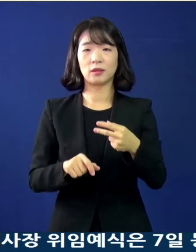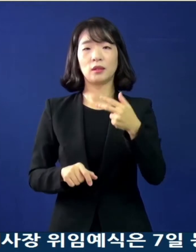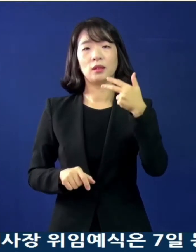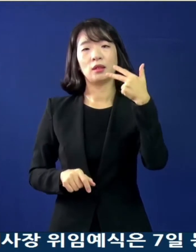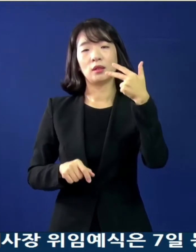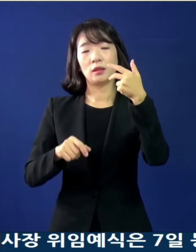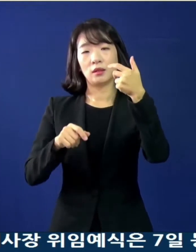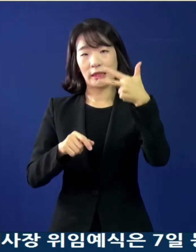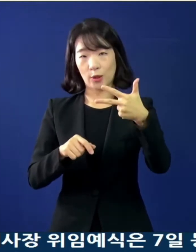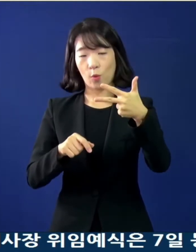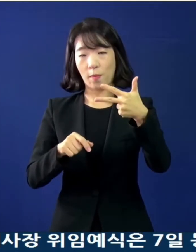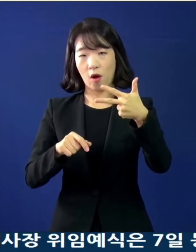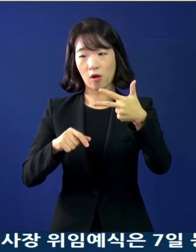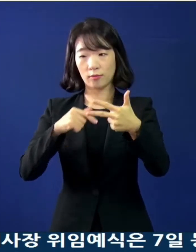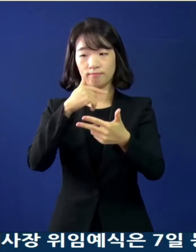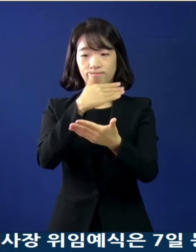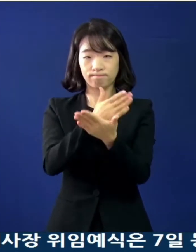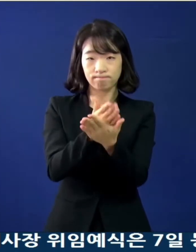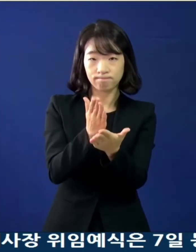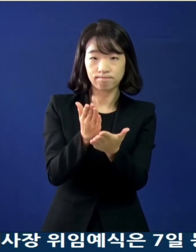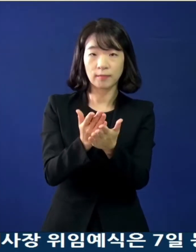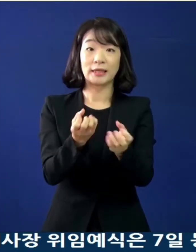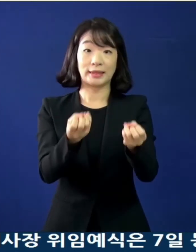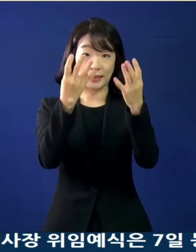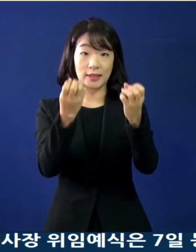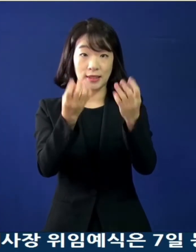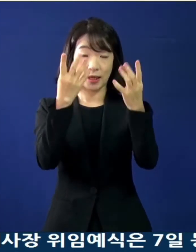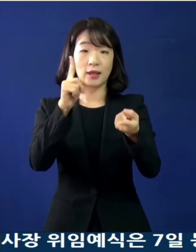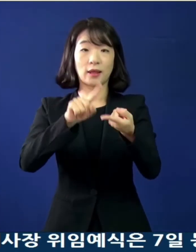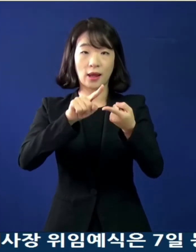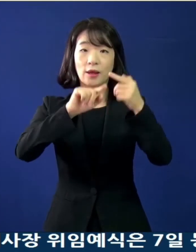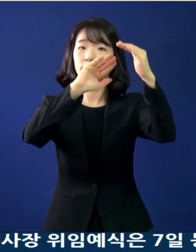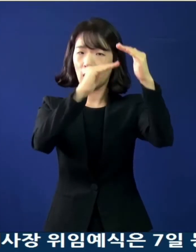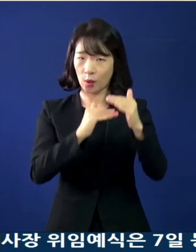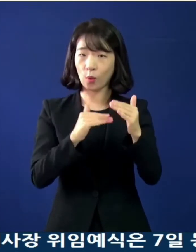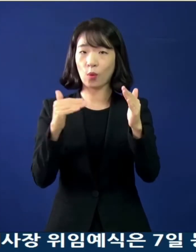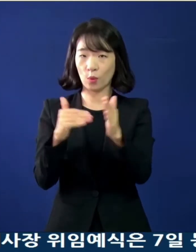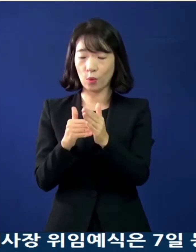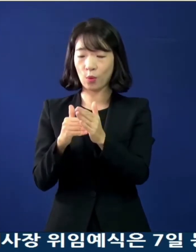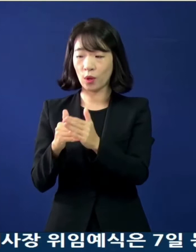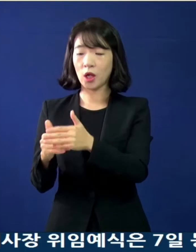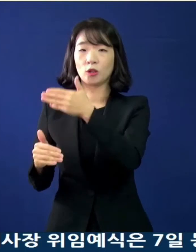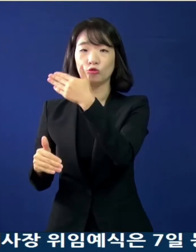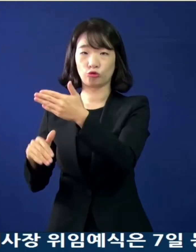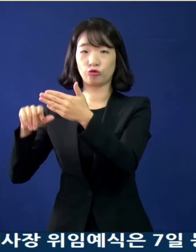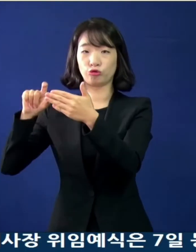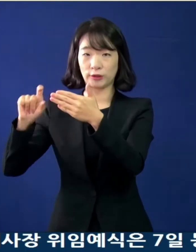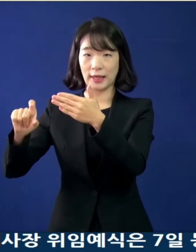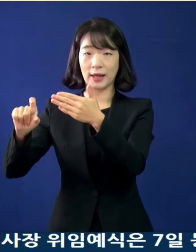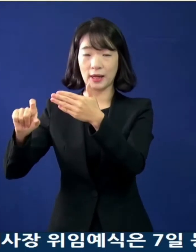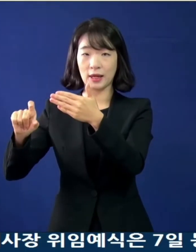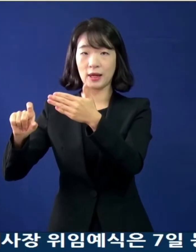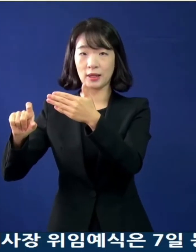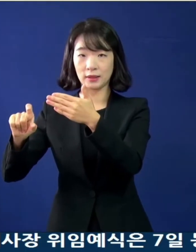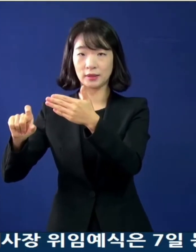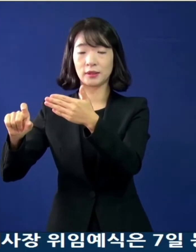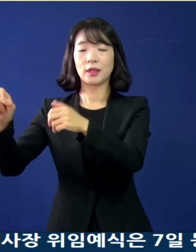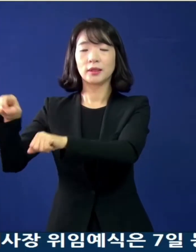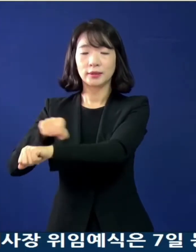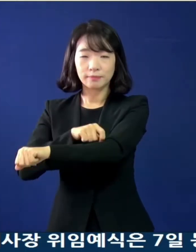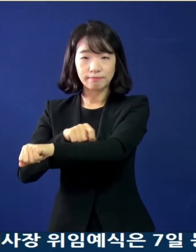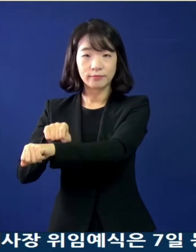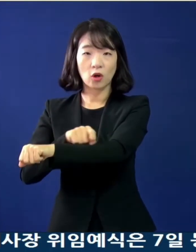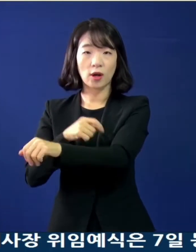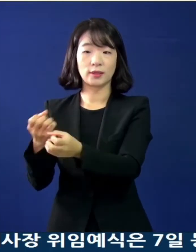계속해서 반복드렸던 제사에 관한 내용이고요. 9장은 8번째 날에 드렸던 특별한 제사에 관한 이야기입니다.